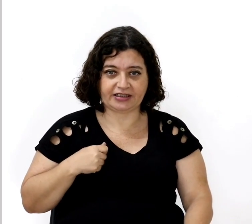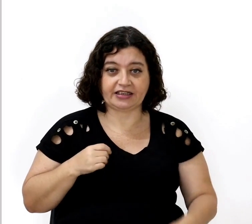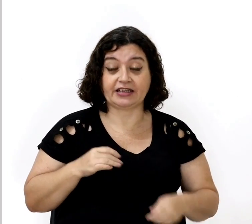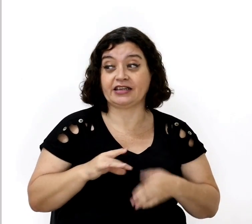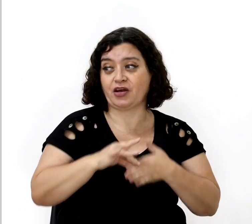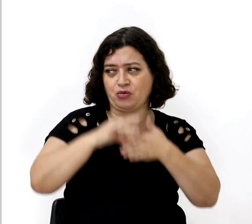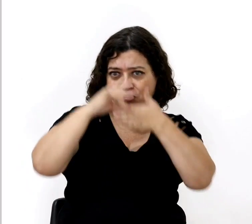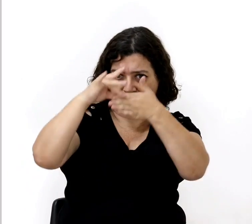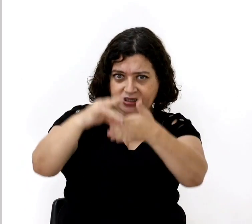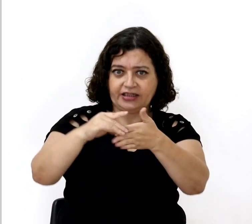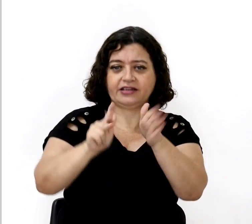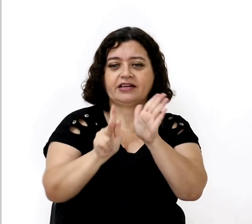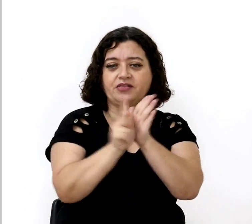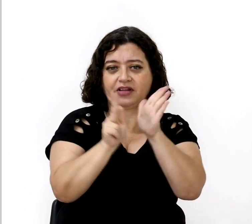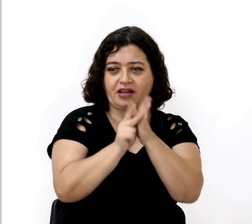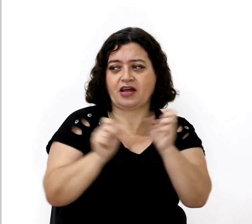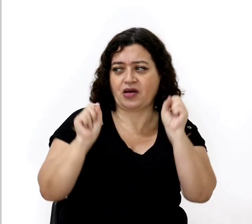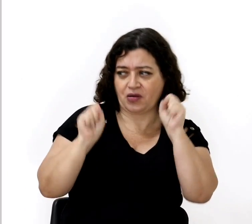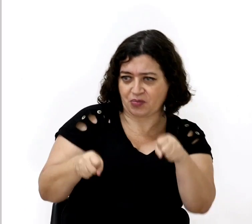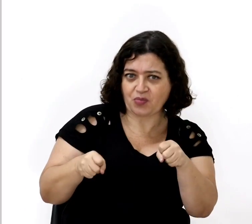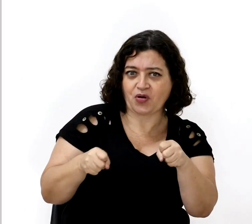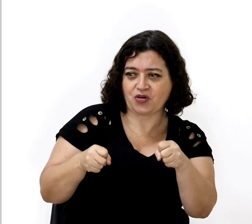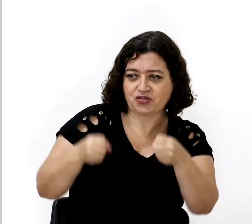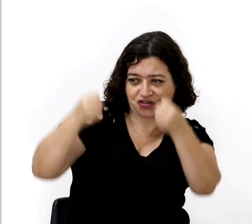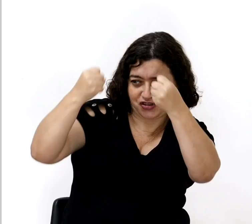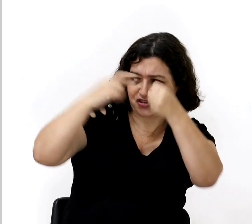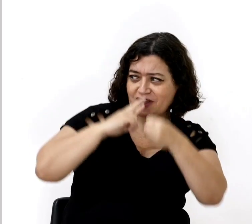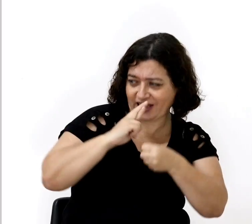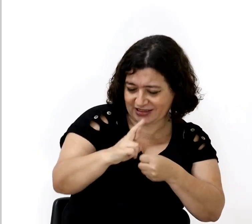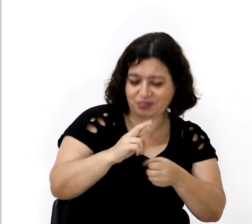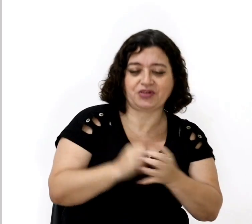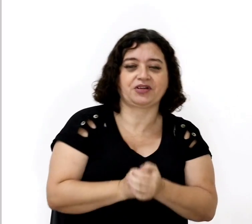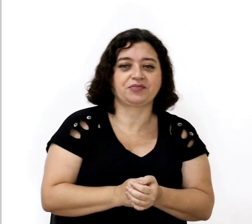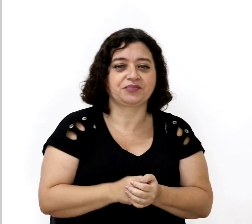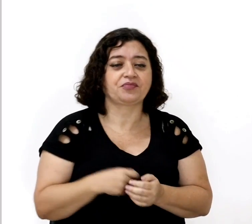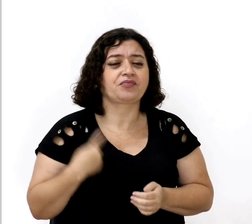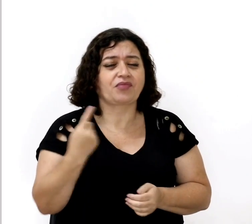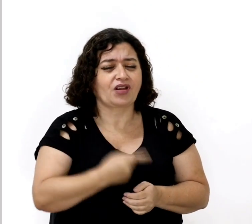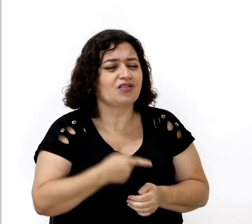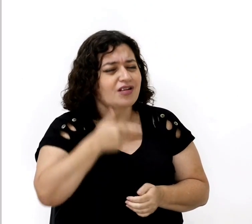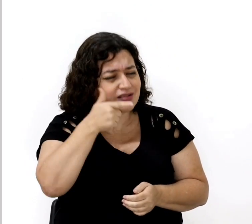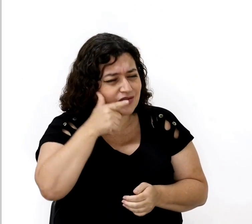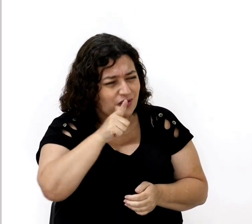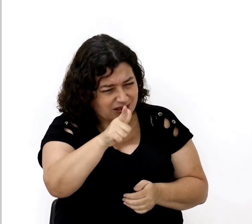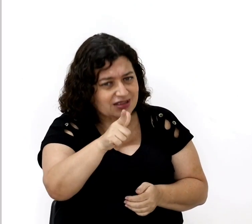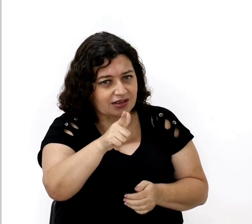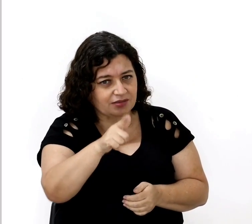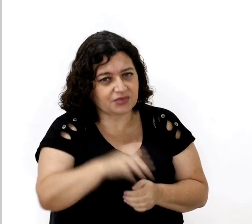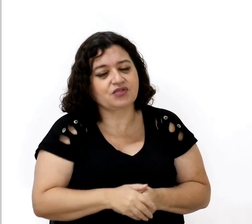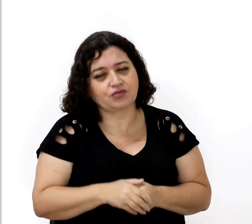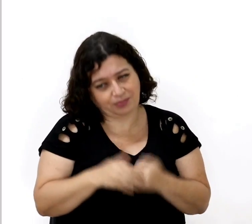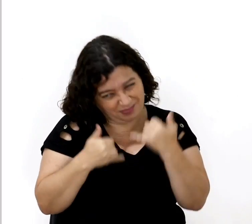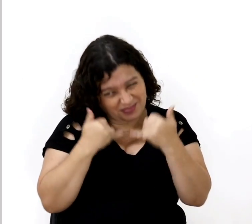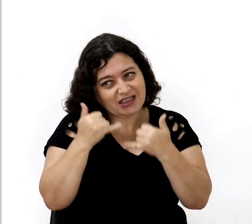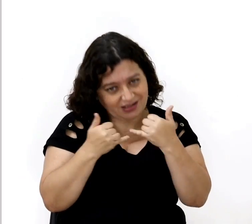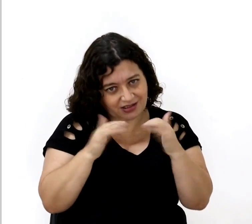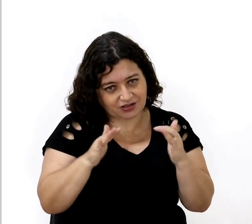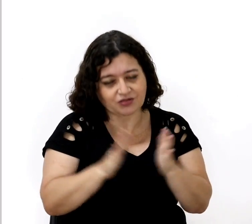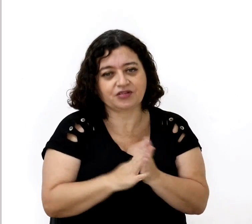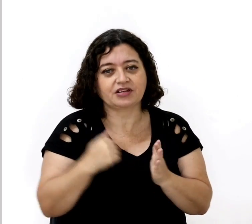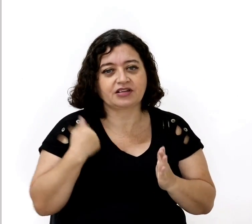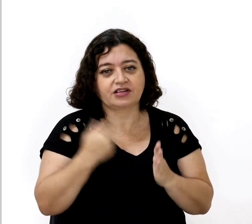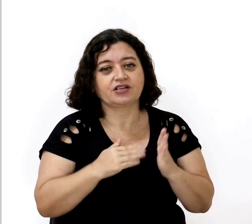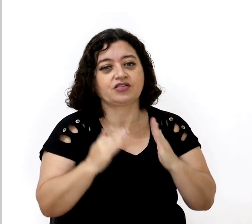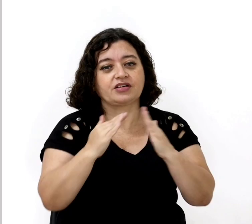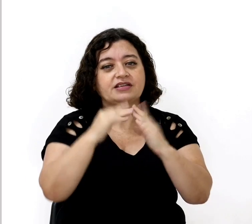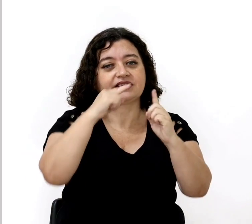Medeiros, o senhor já pode começar fazendo essa reflexão aí. Será que nós conseguimos, assim eu estou brincando, obviamente, falando